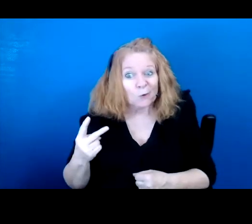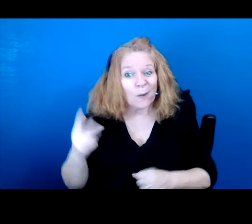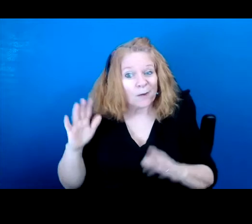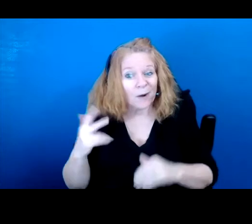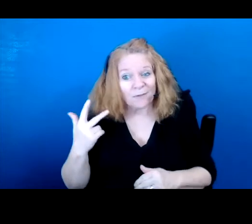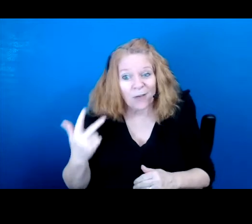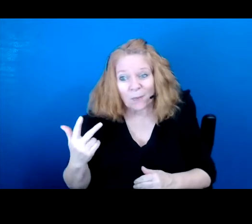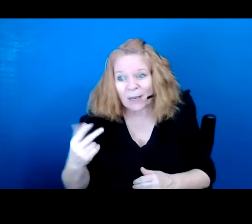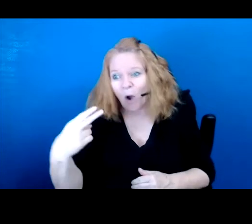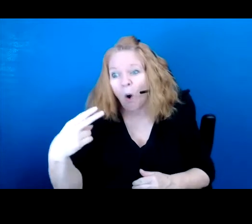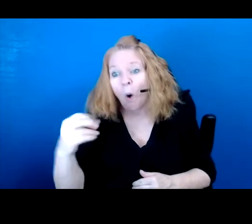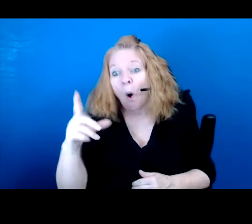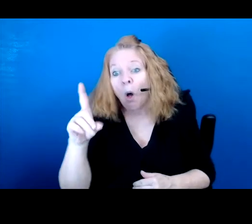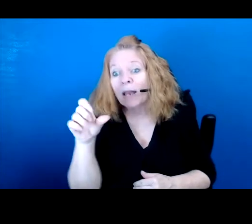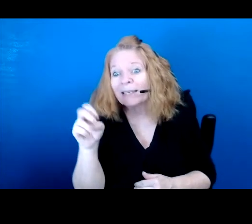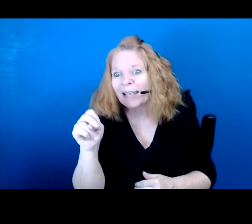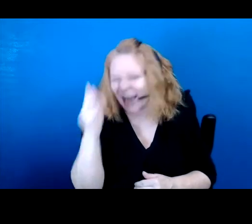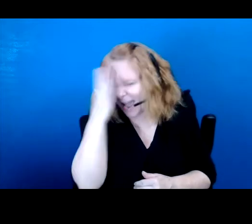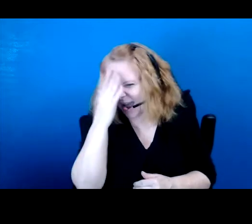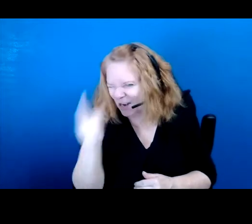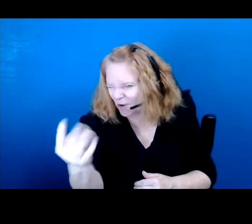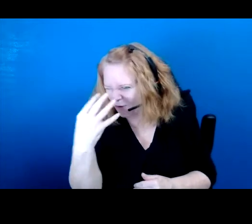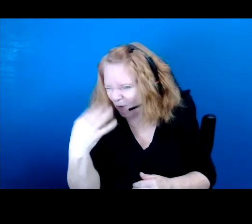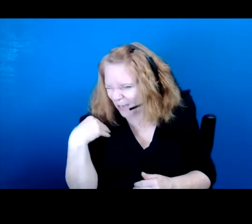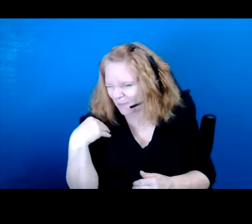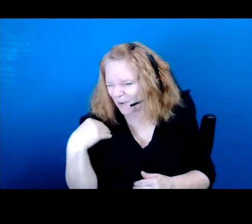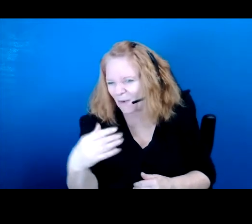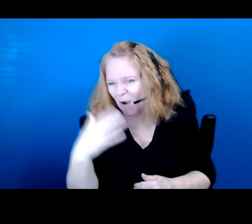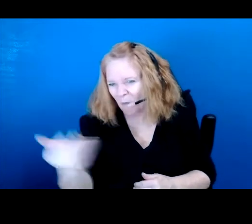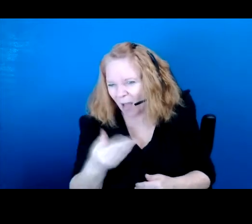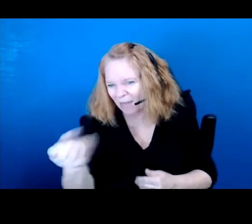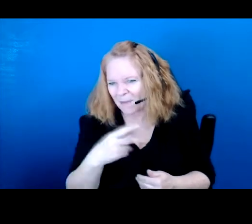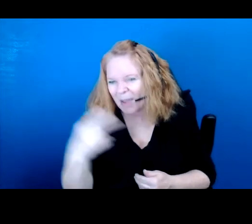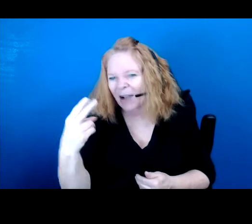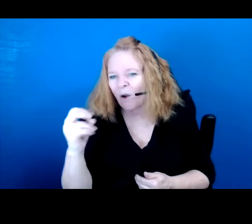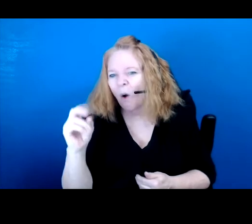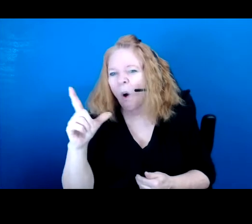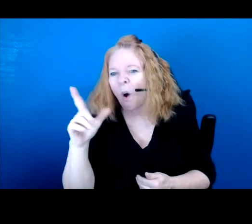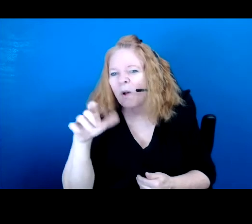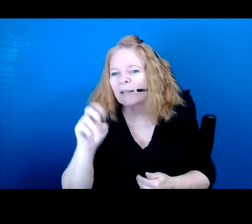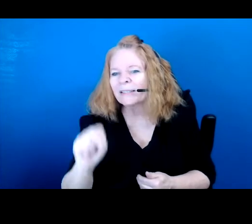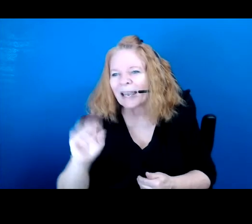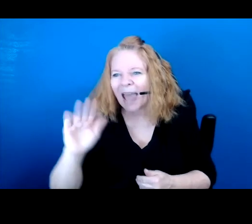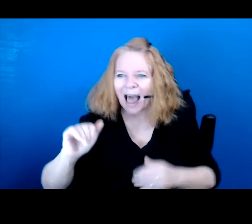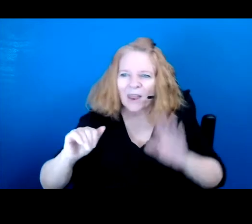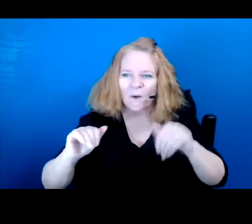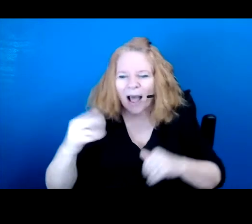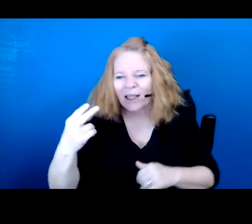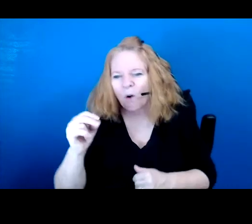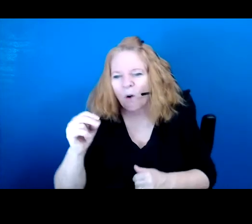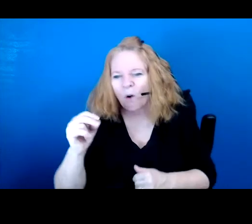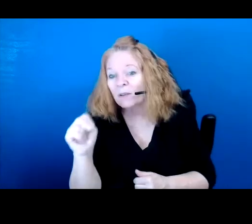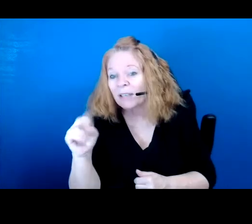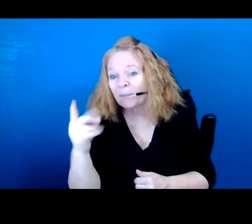y con 1 2 y 3 un saludo hola joven hola